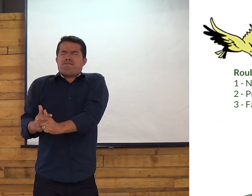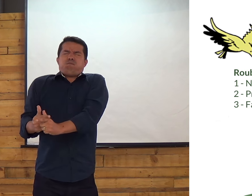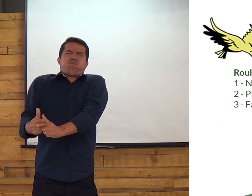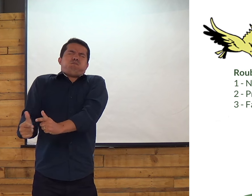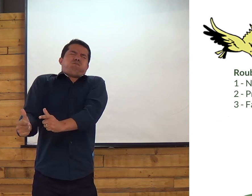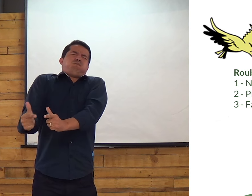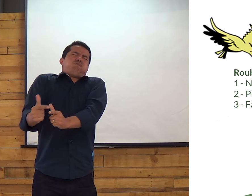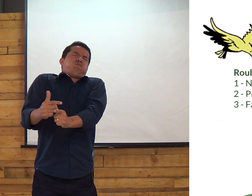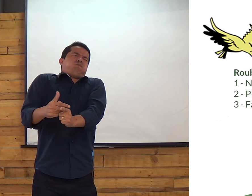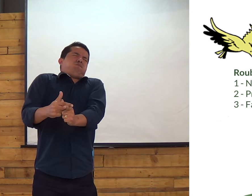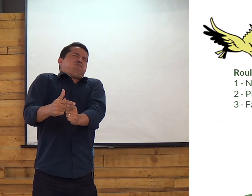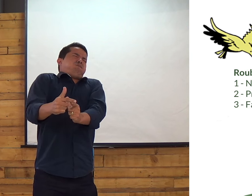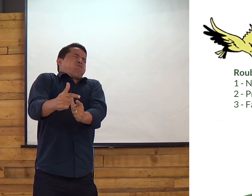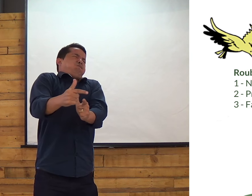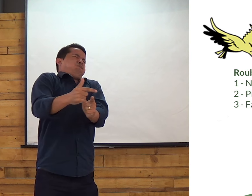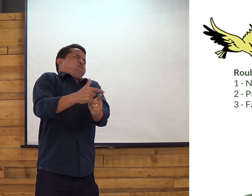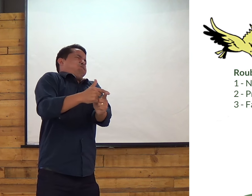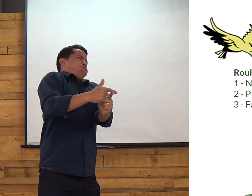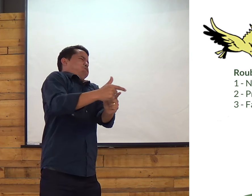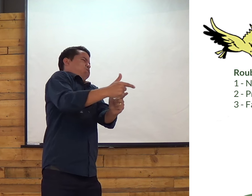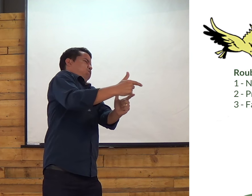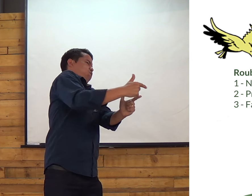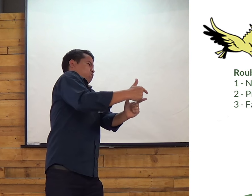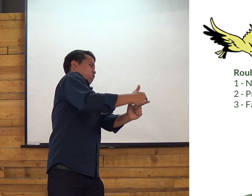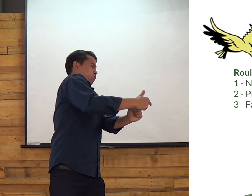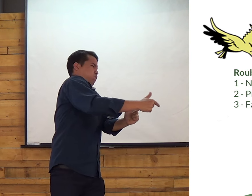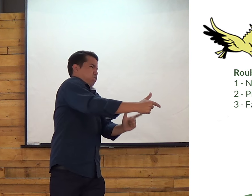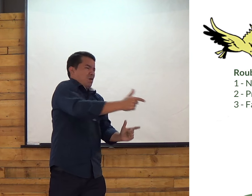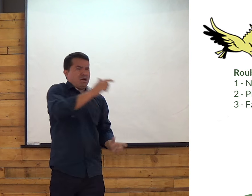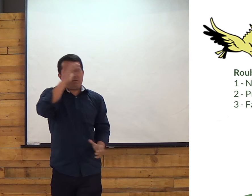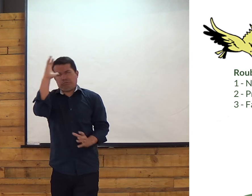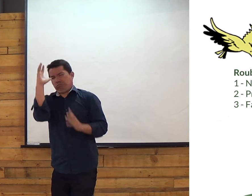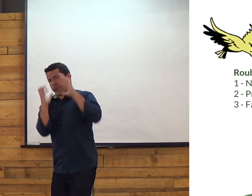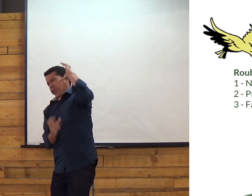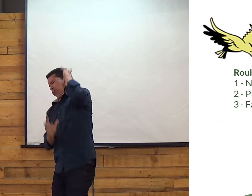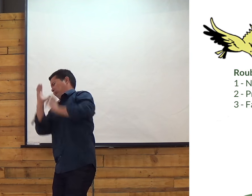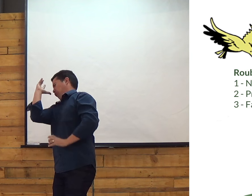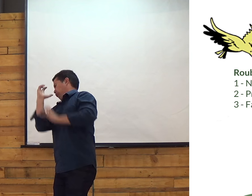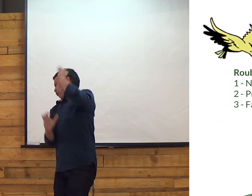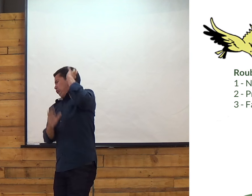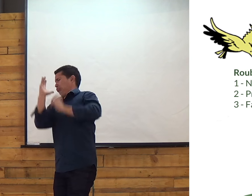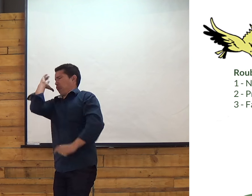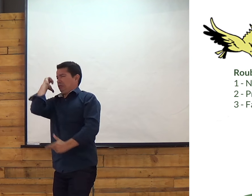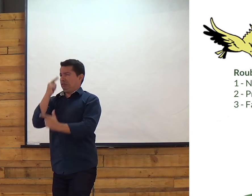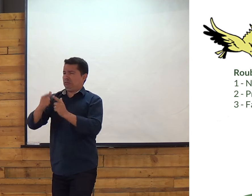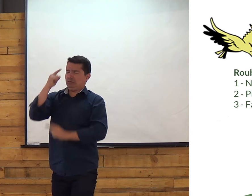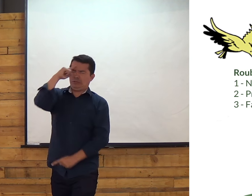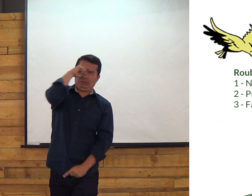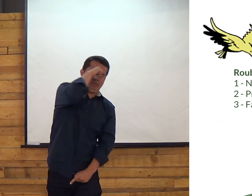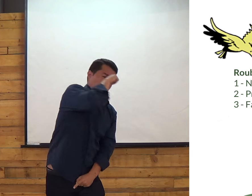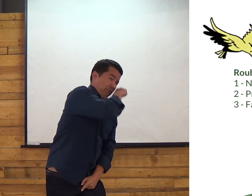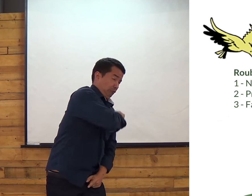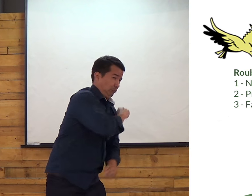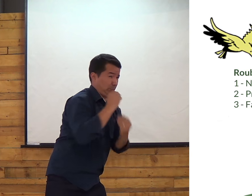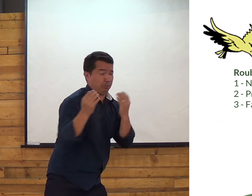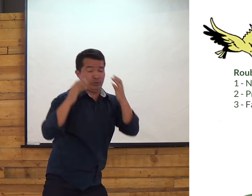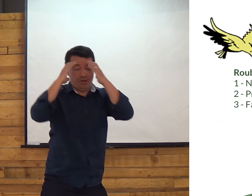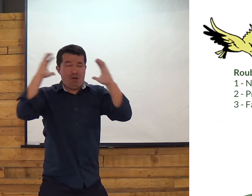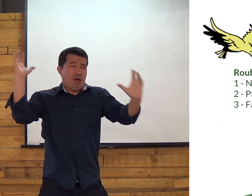dentro do seu coração, mas você chega em casa. Parece que começa um monte de problema, confusão, um monte